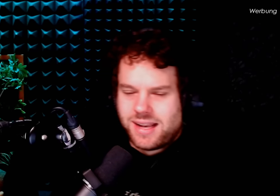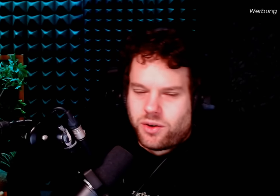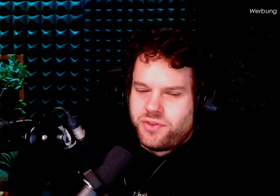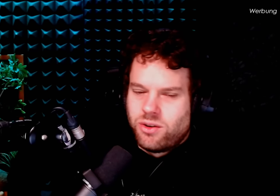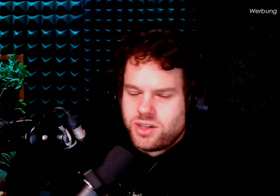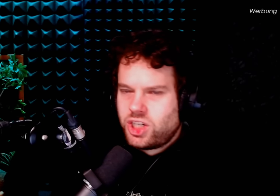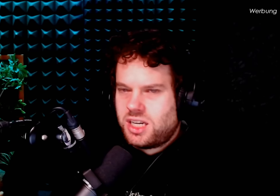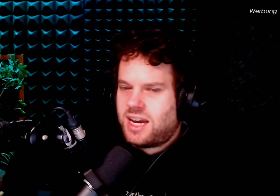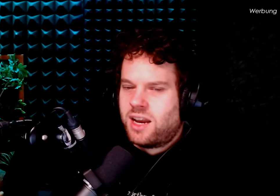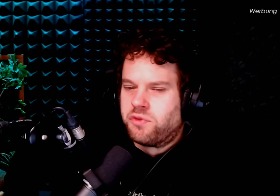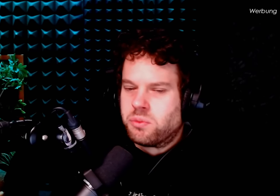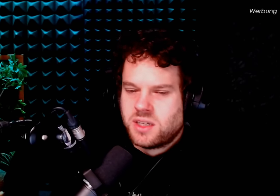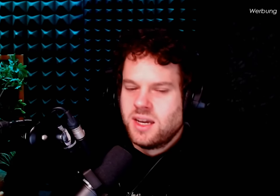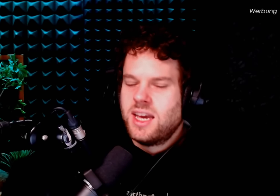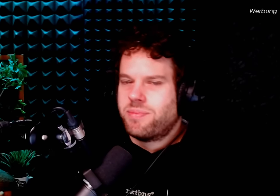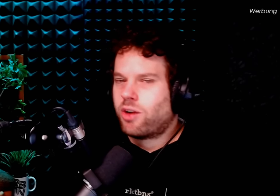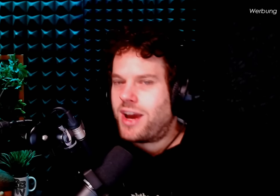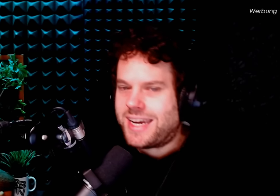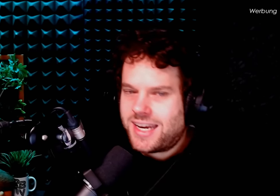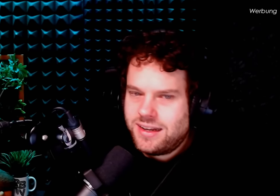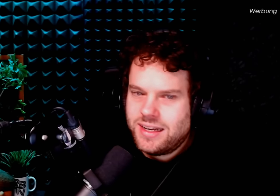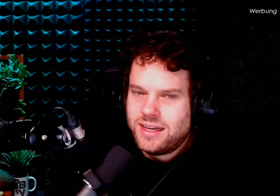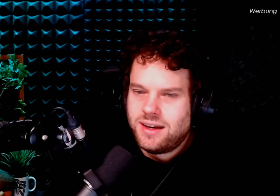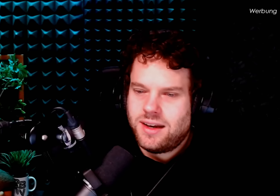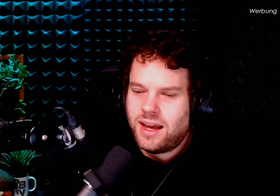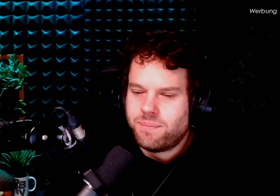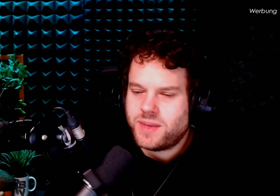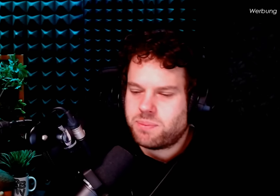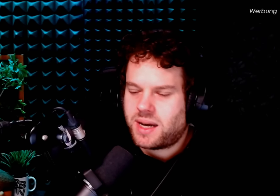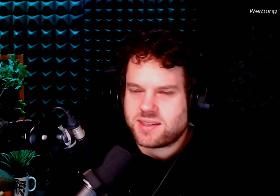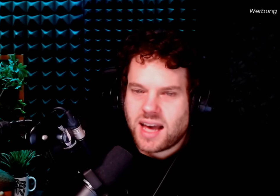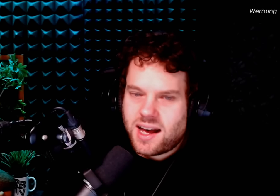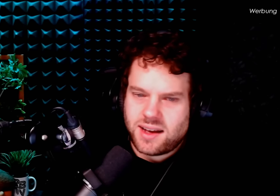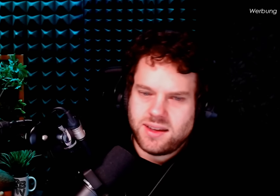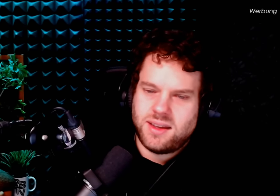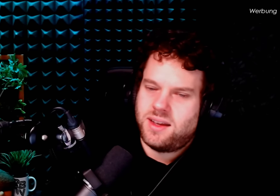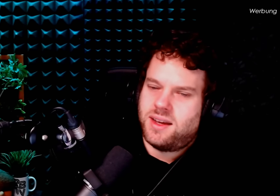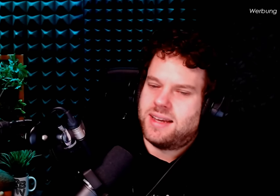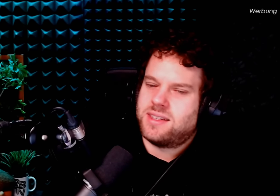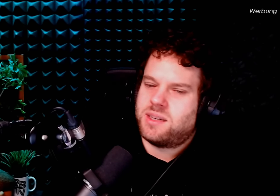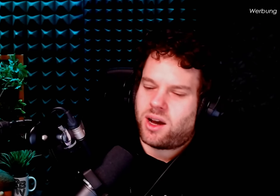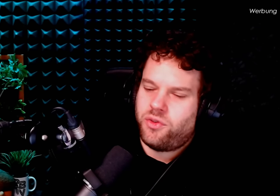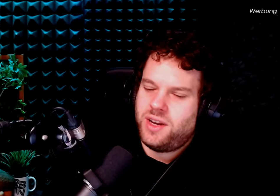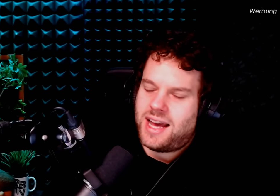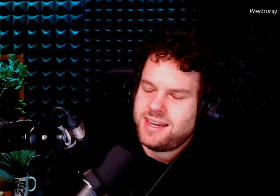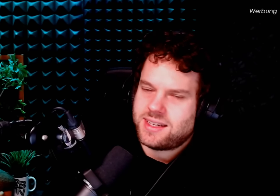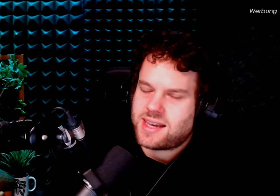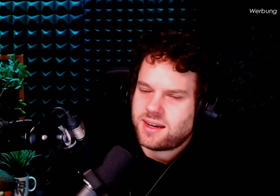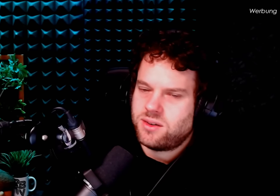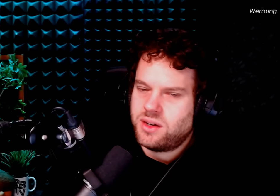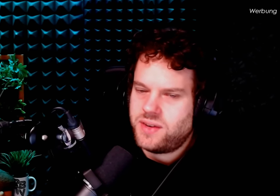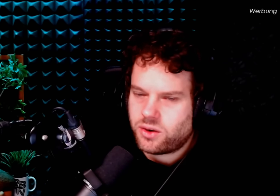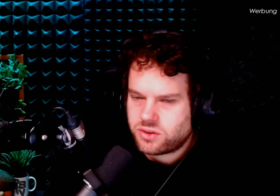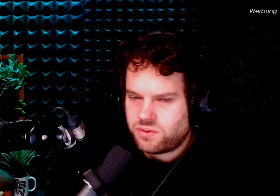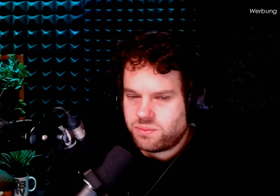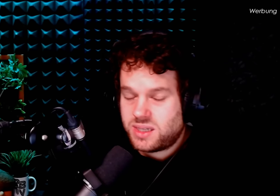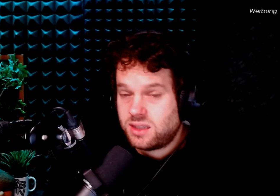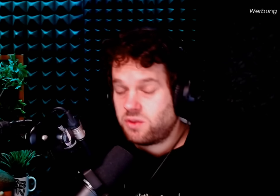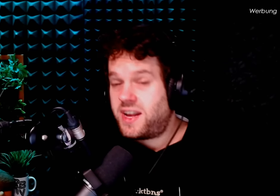mache halt auch viele unterschiedliche Arten von Musik. Ich mache Reggae. Ich mache Ska. Also ich mache auch viele andere Sachen. Irgendwie auch so ein bisschen so